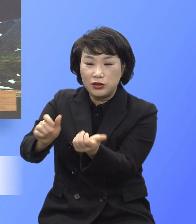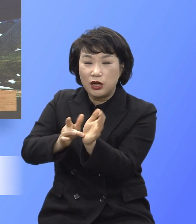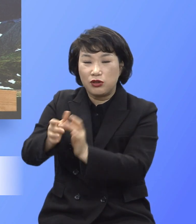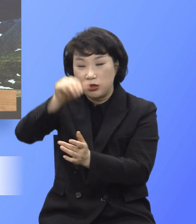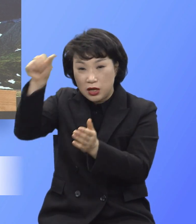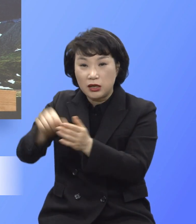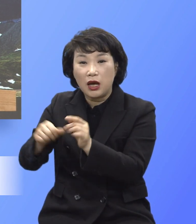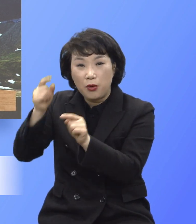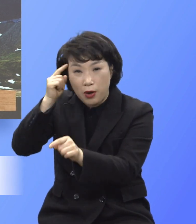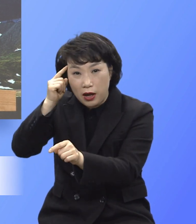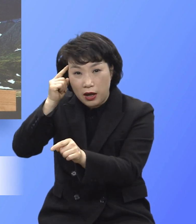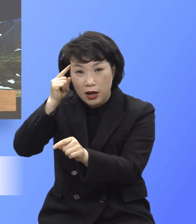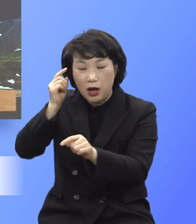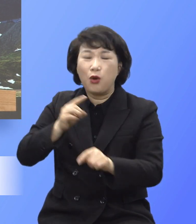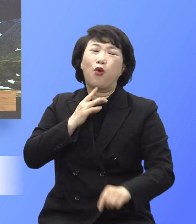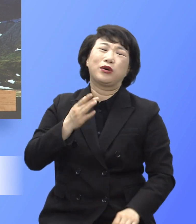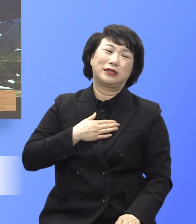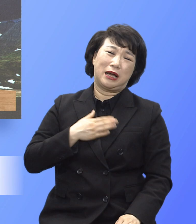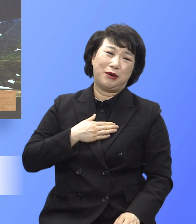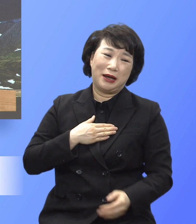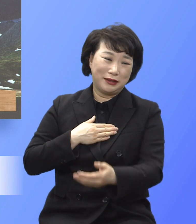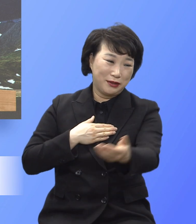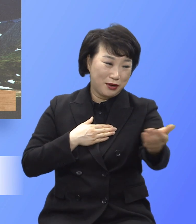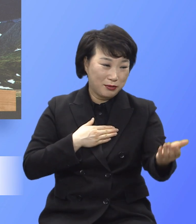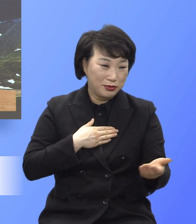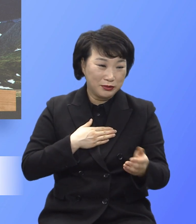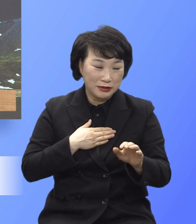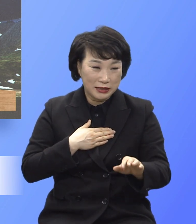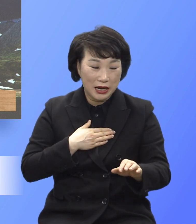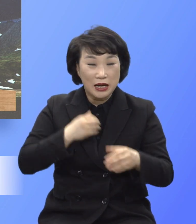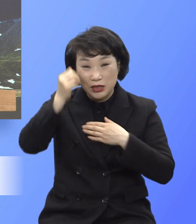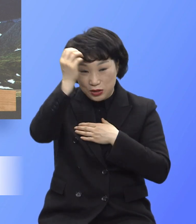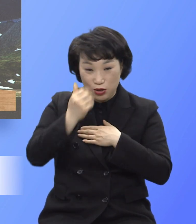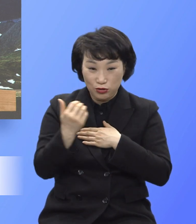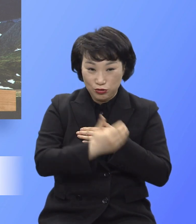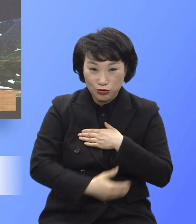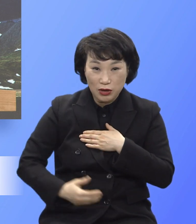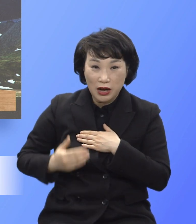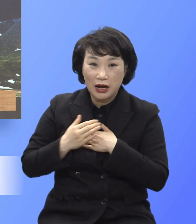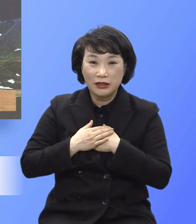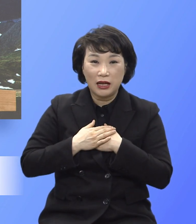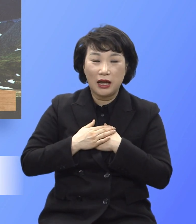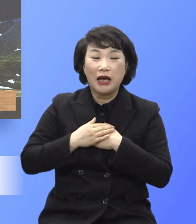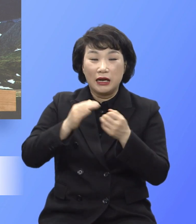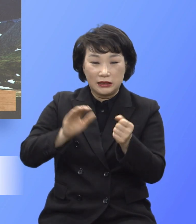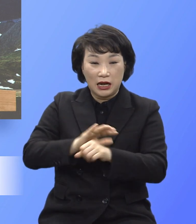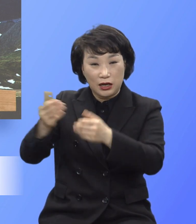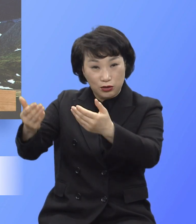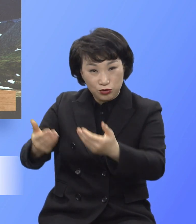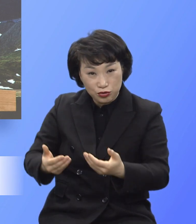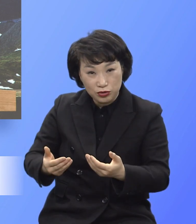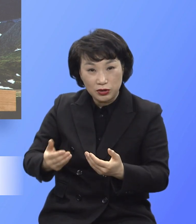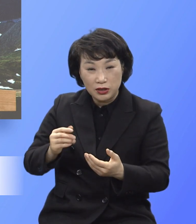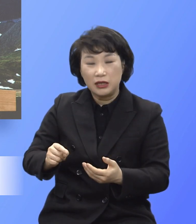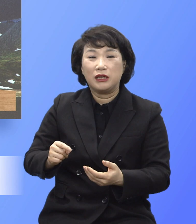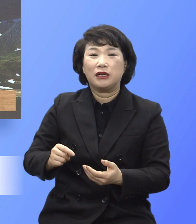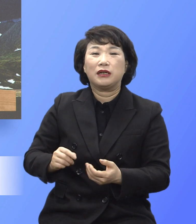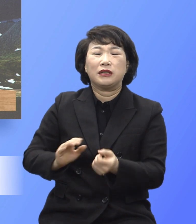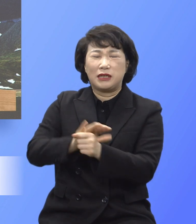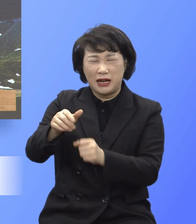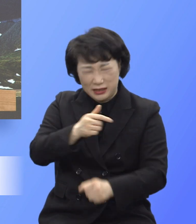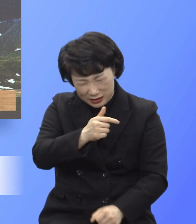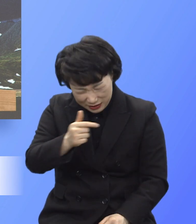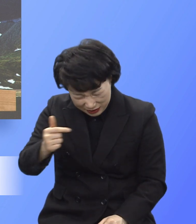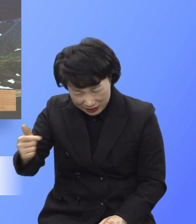생애가 오직 나와 여러분의 영육간에 사랑하신 제한이 없는